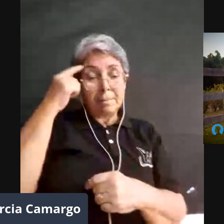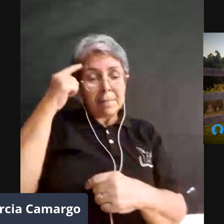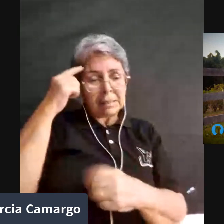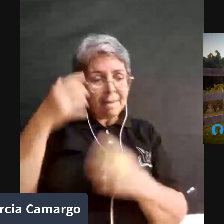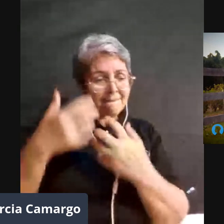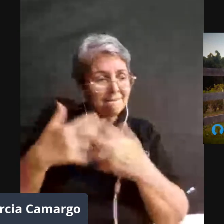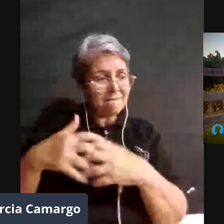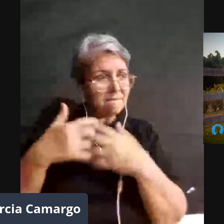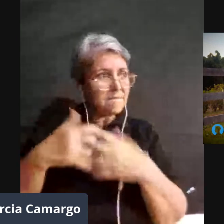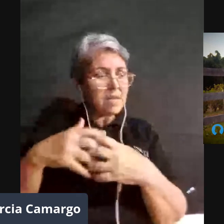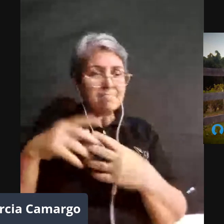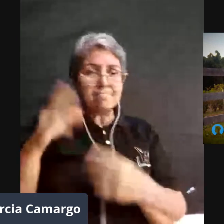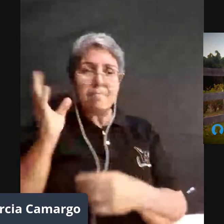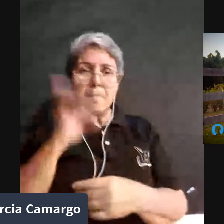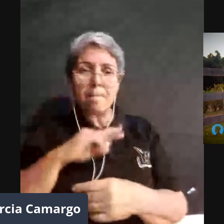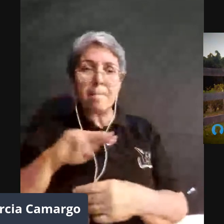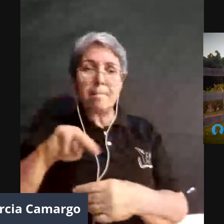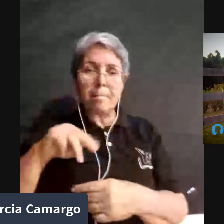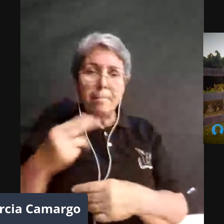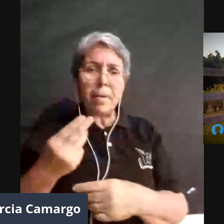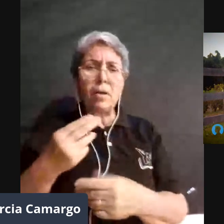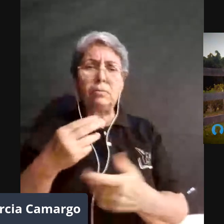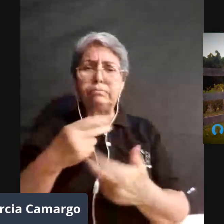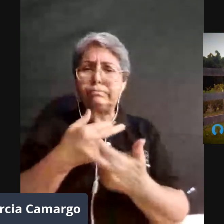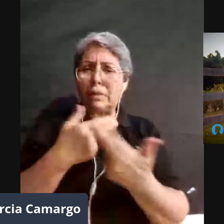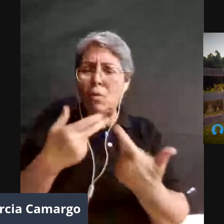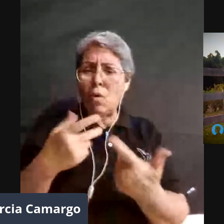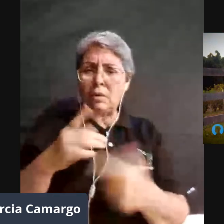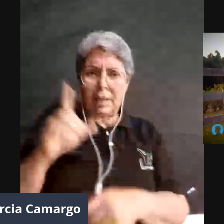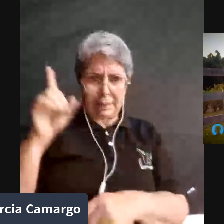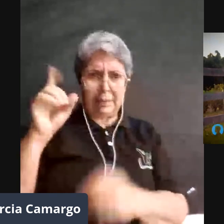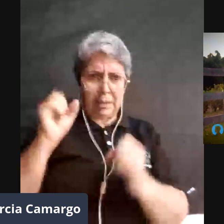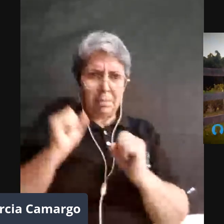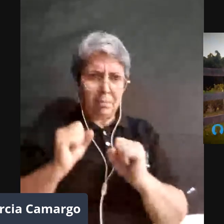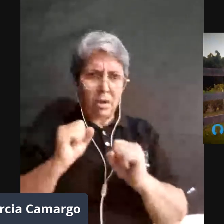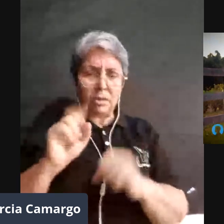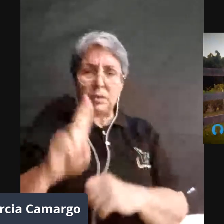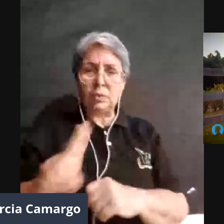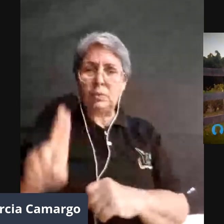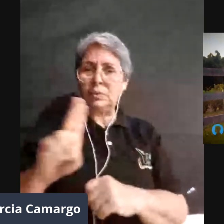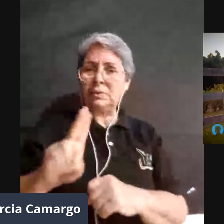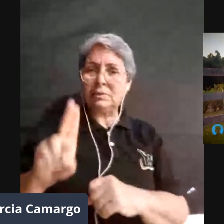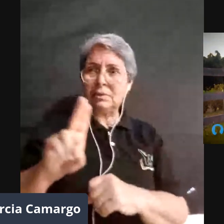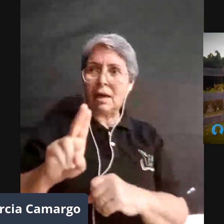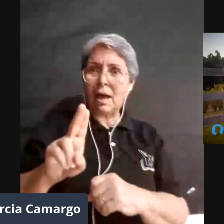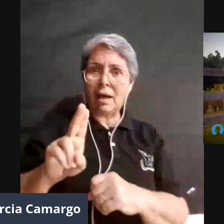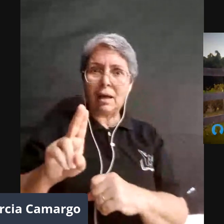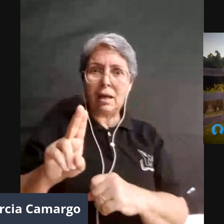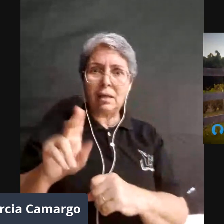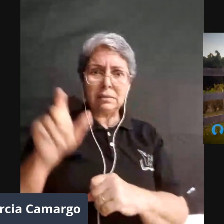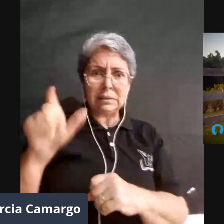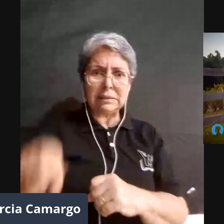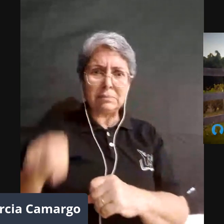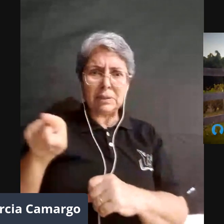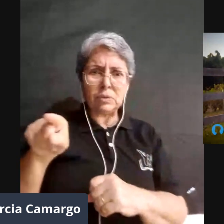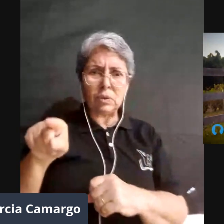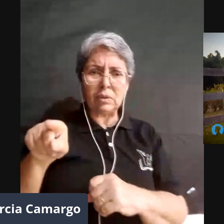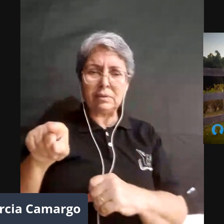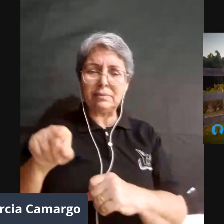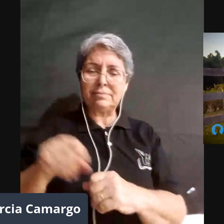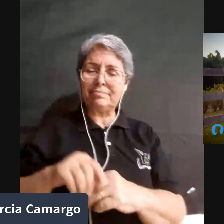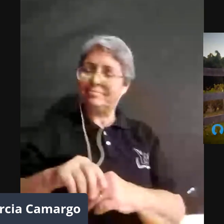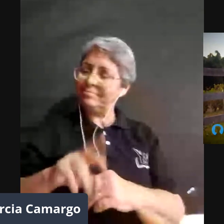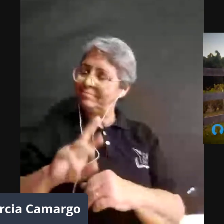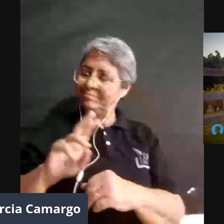que suspeitam o mal, pode utilizar como instrumentos agora nesses últimos dias? Não. E